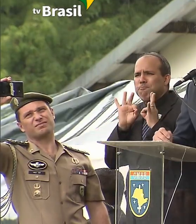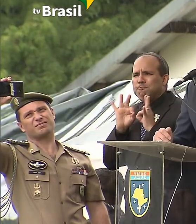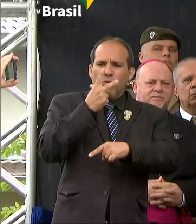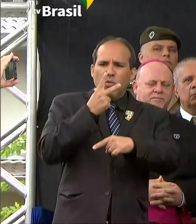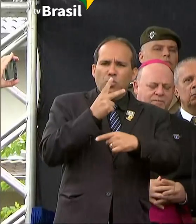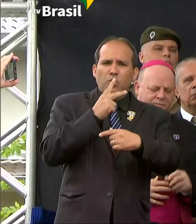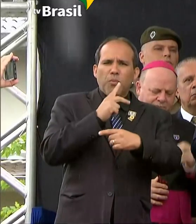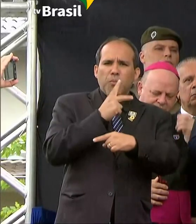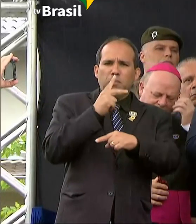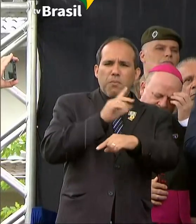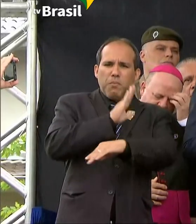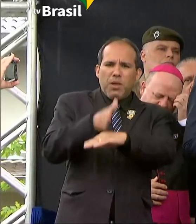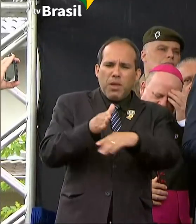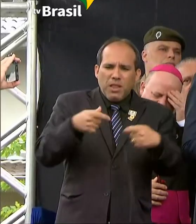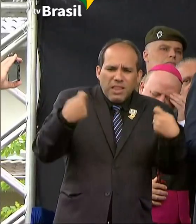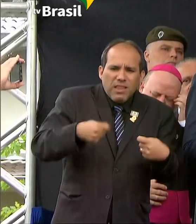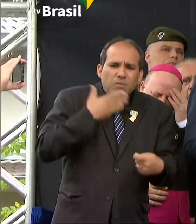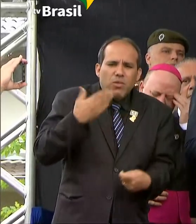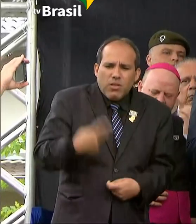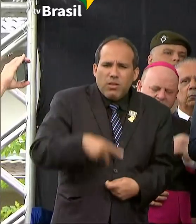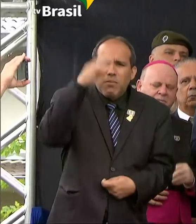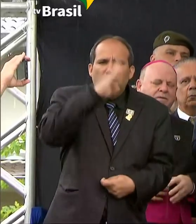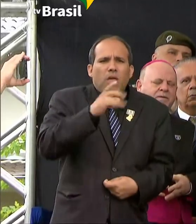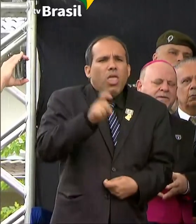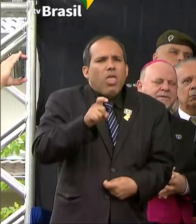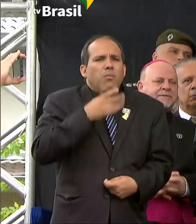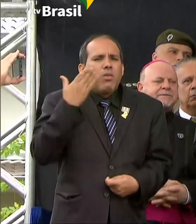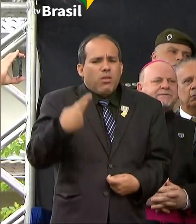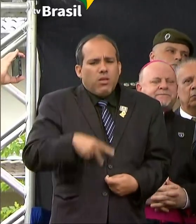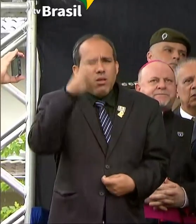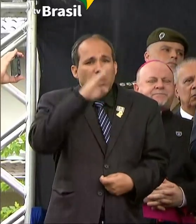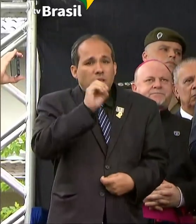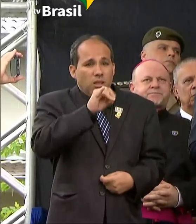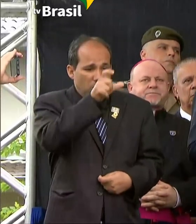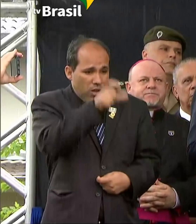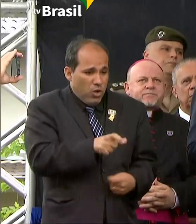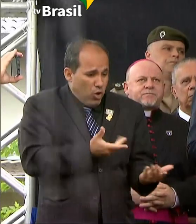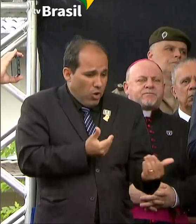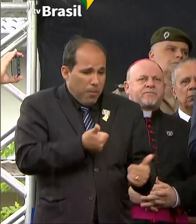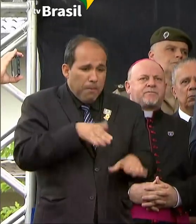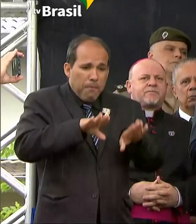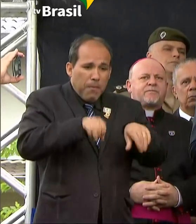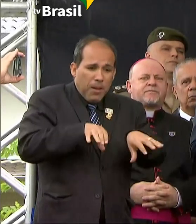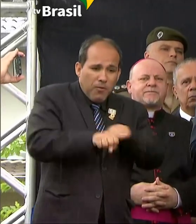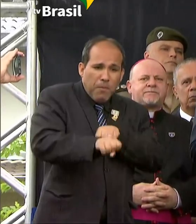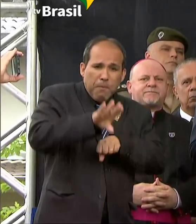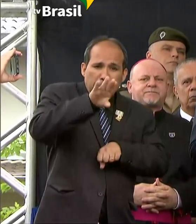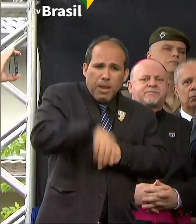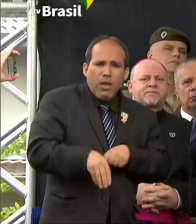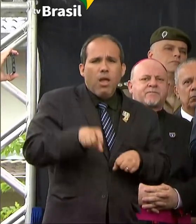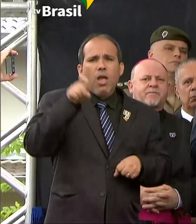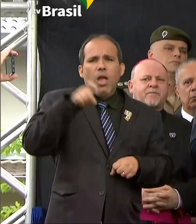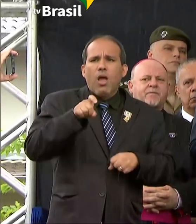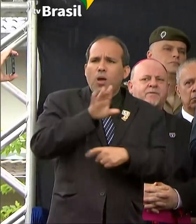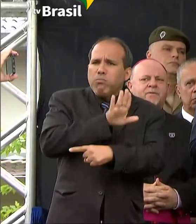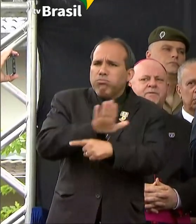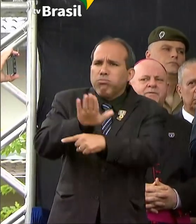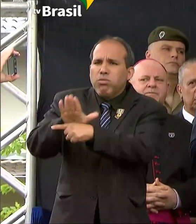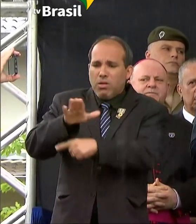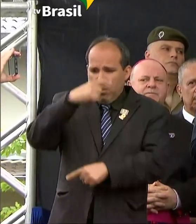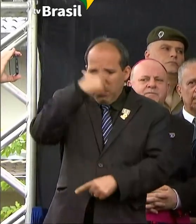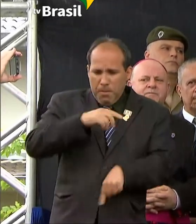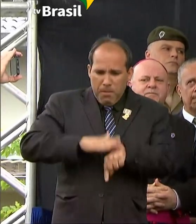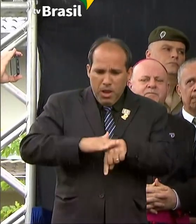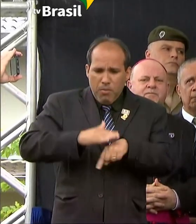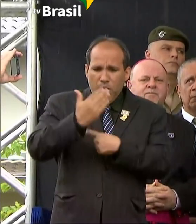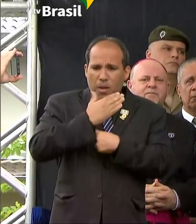ensino militar. Um jovem bem formado, ele será útil para si, para a sua família e para o seu